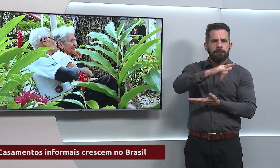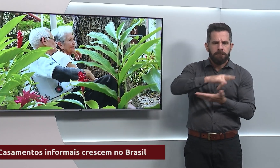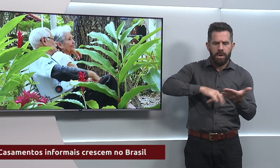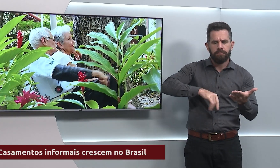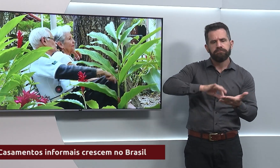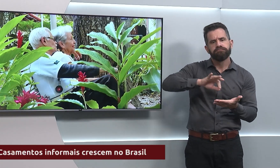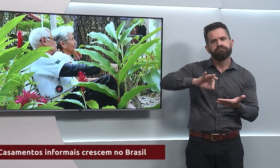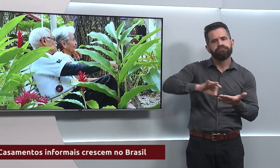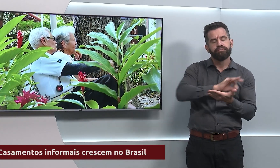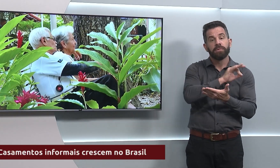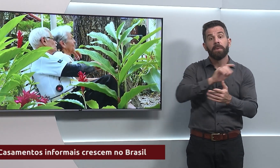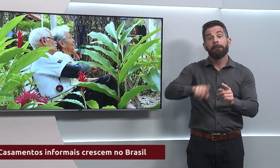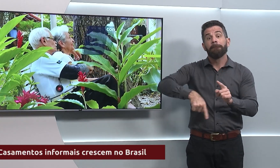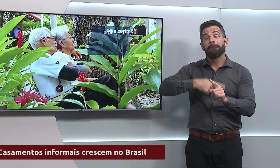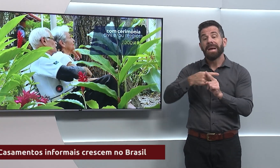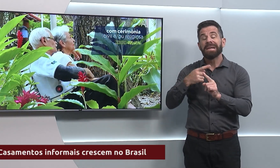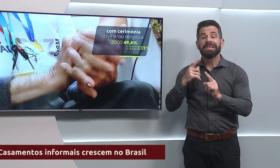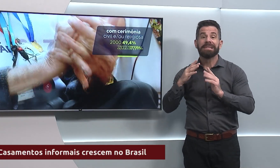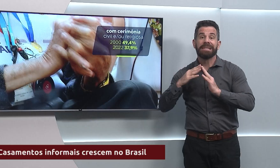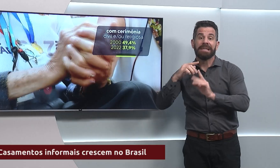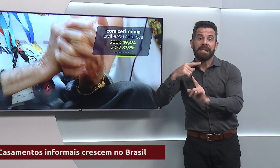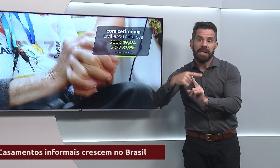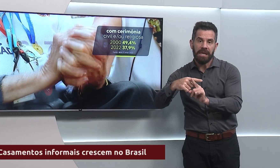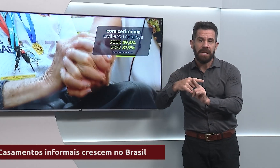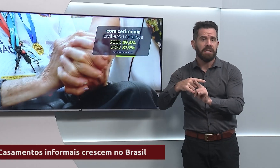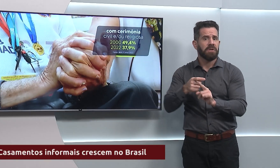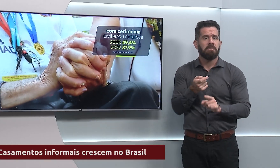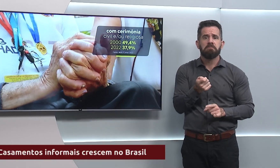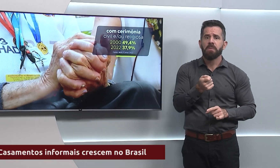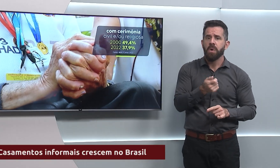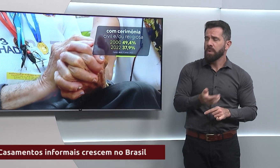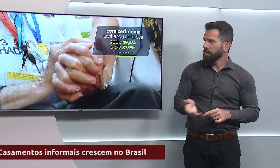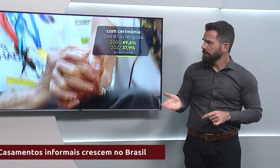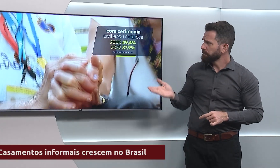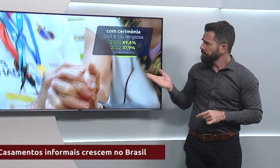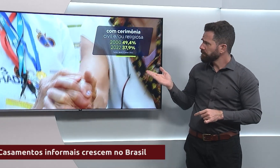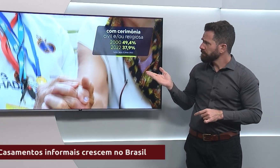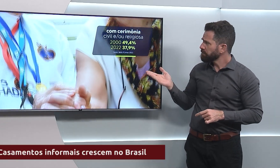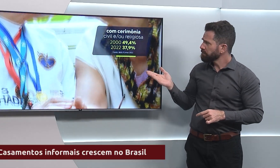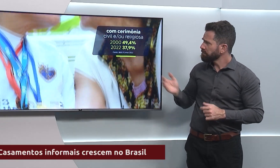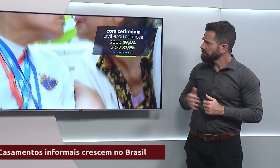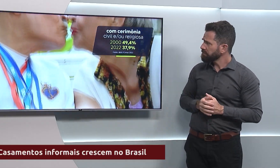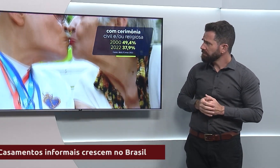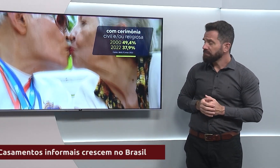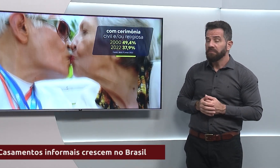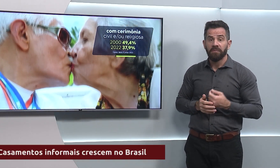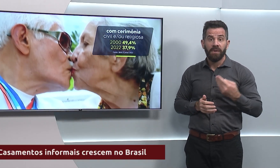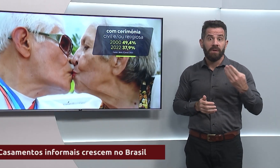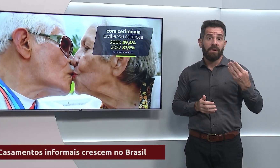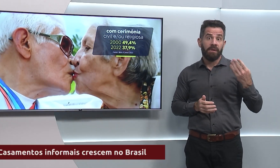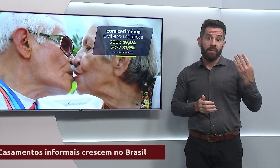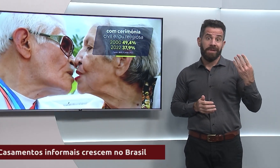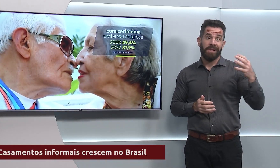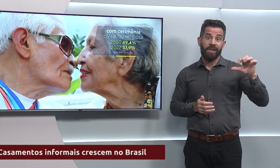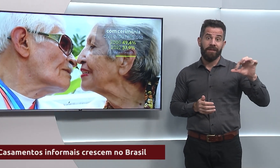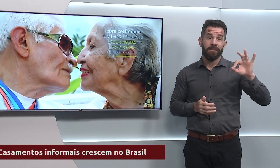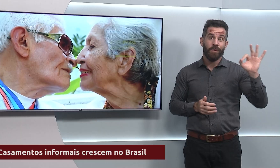cerimônia religiosa passaram de pouco menos de 50% para menos de 40% do total. O